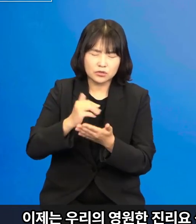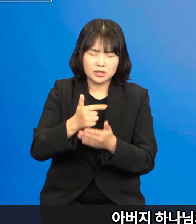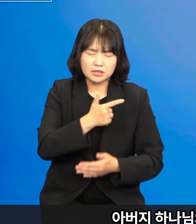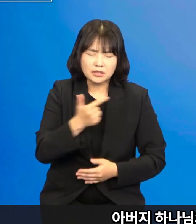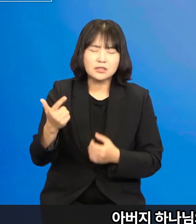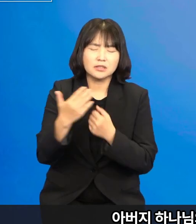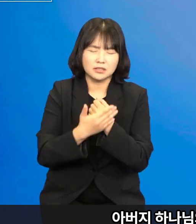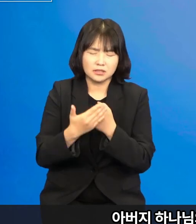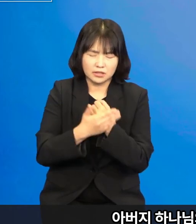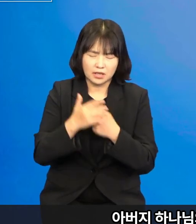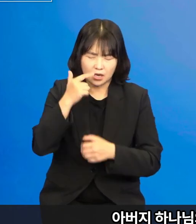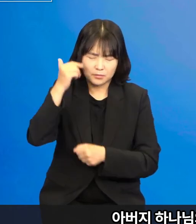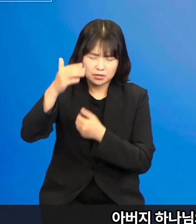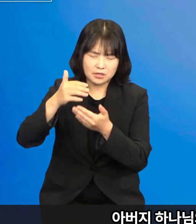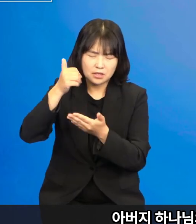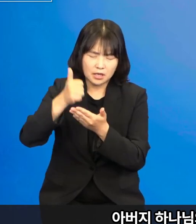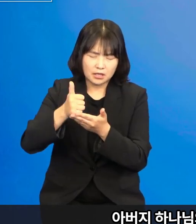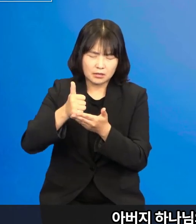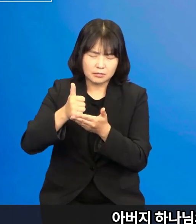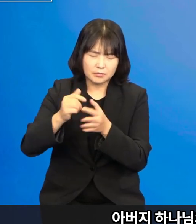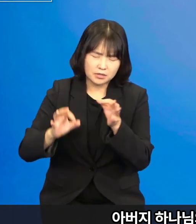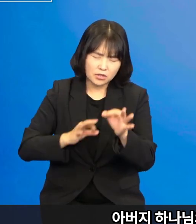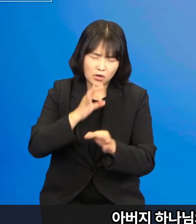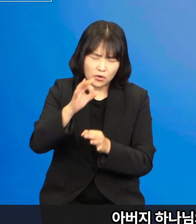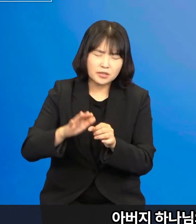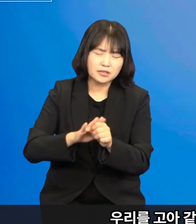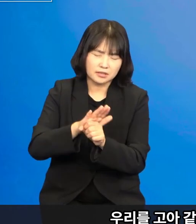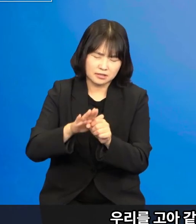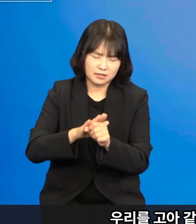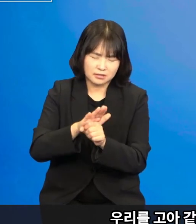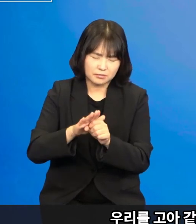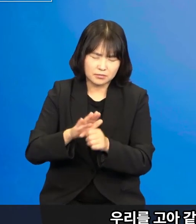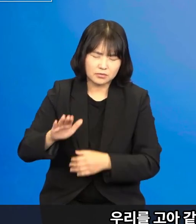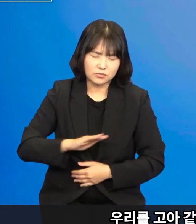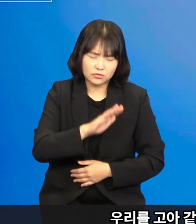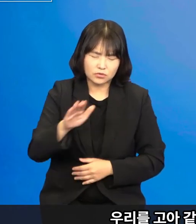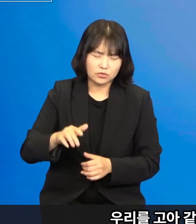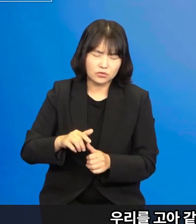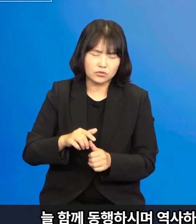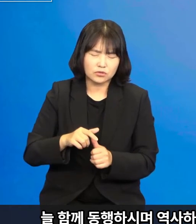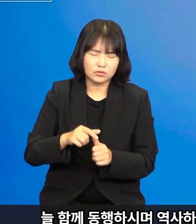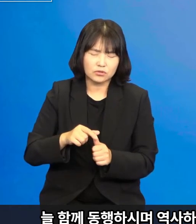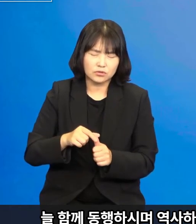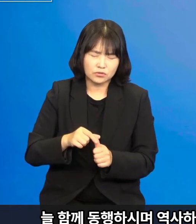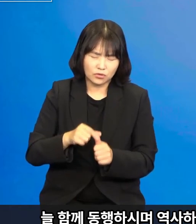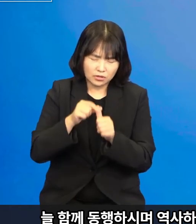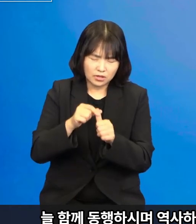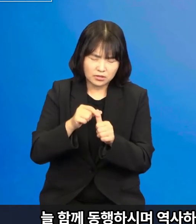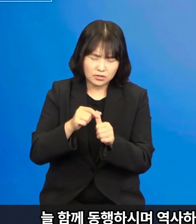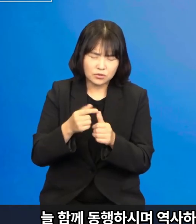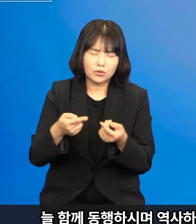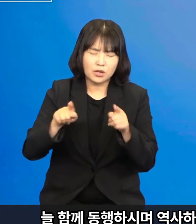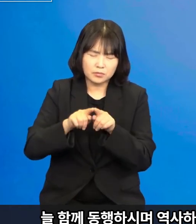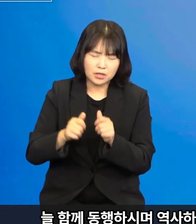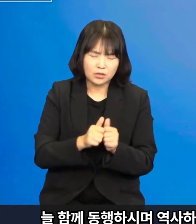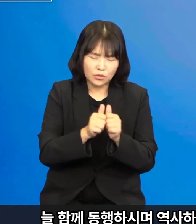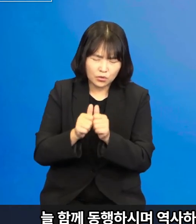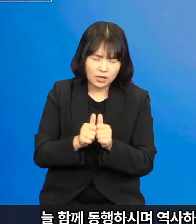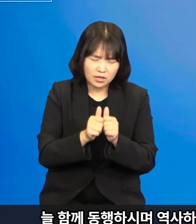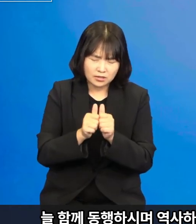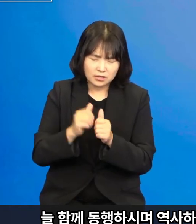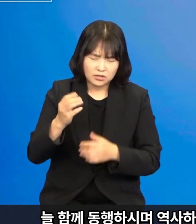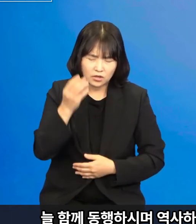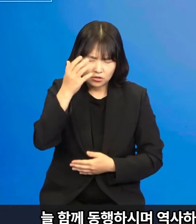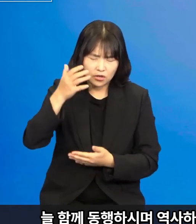은혜와 아버지 하나님의 무한하신 사랑하심과 우리를 그와 같이 버려두지 아니하시고 늘 함께 동행하시며 역사하시는